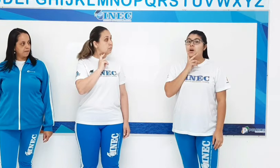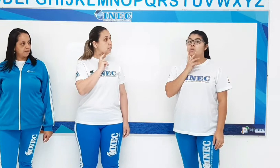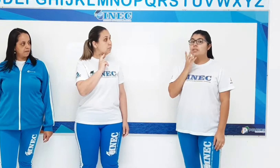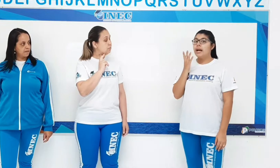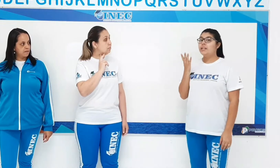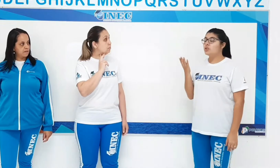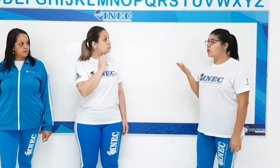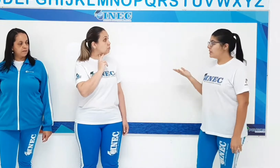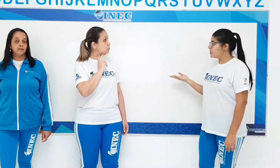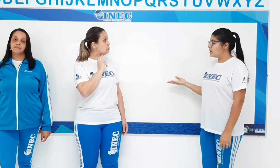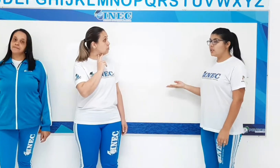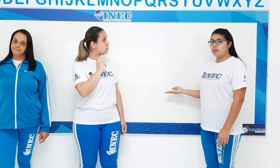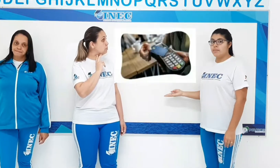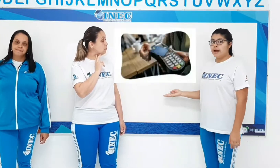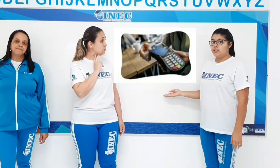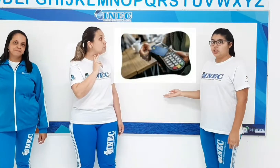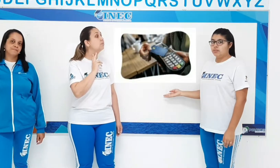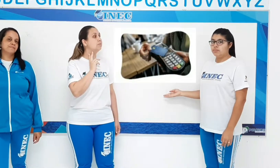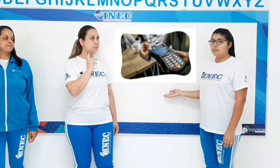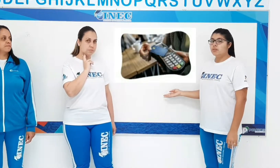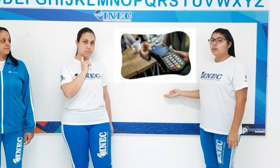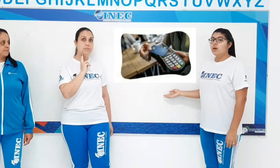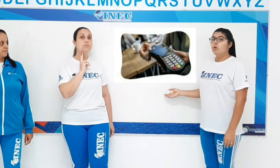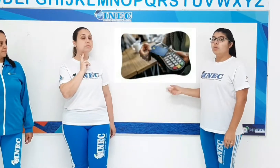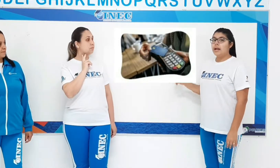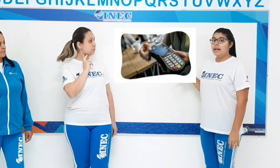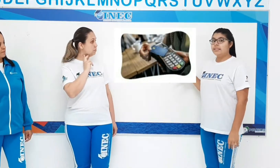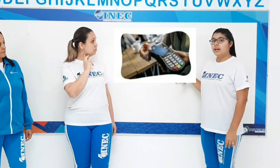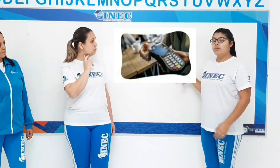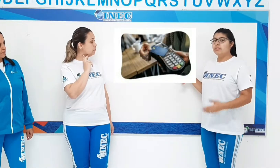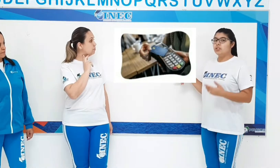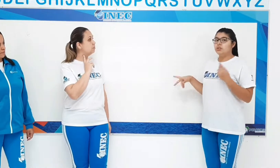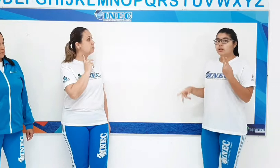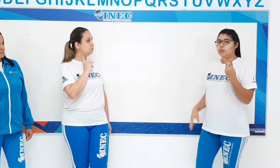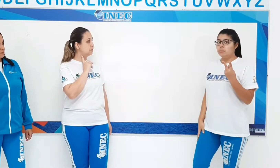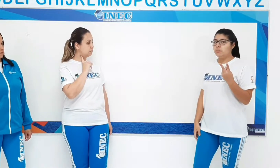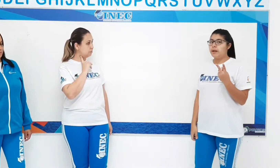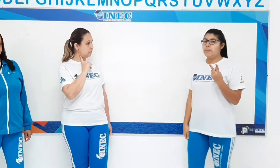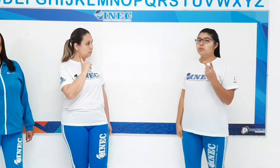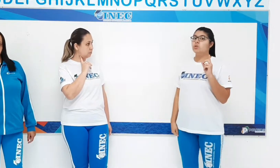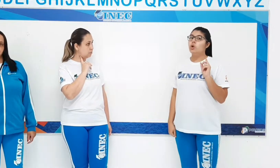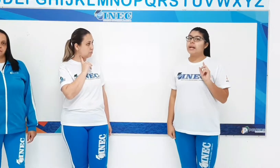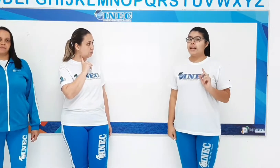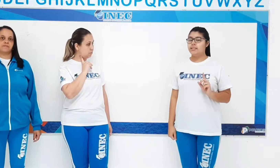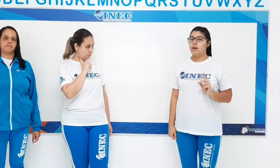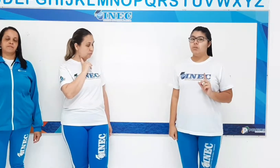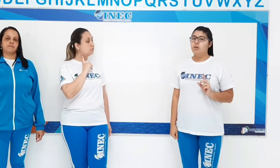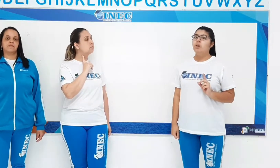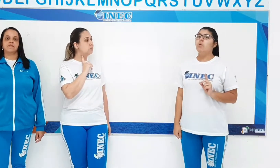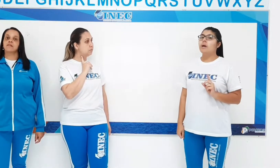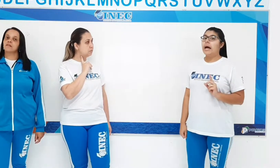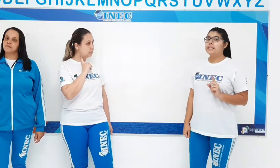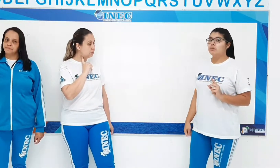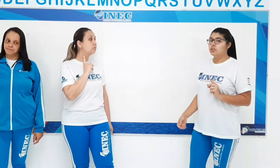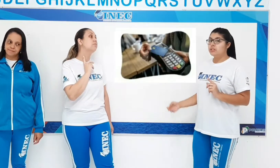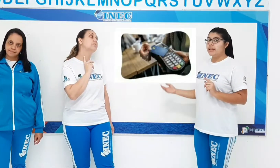utilizar os cartões. Olha só a imagem. O cartão, existe dois tipos de pagamento no cartão.